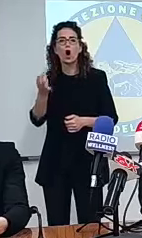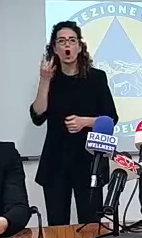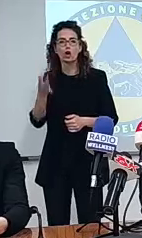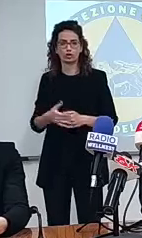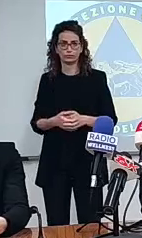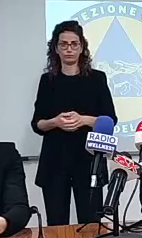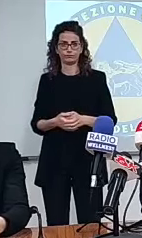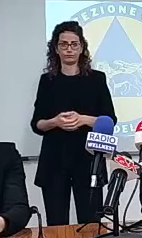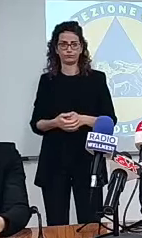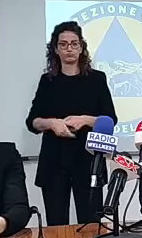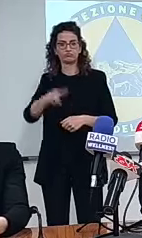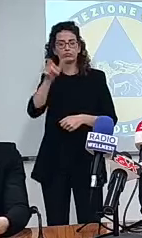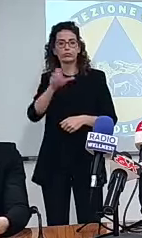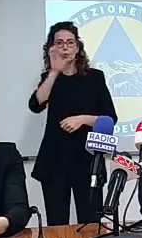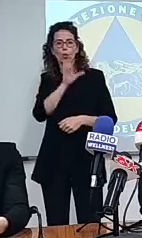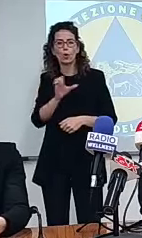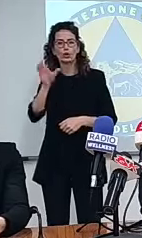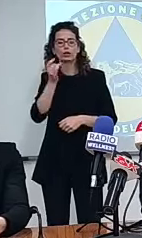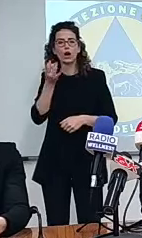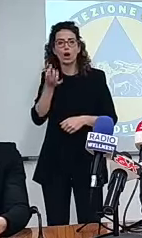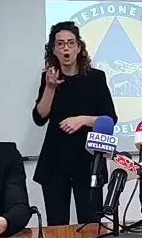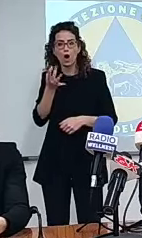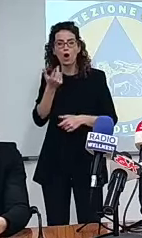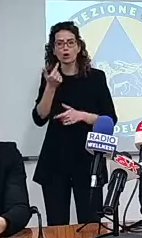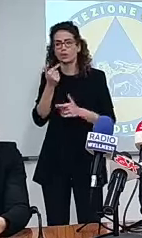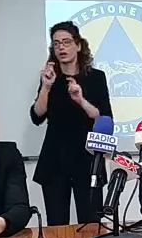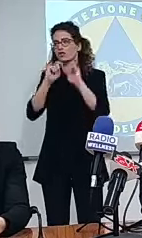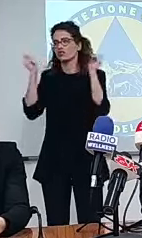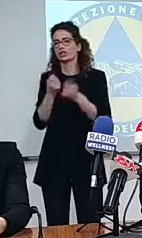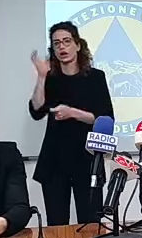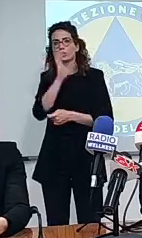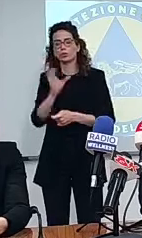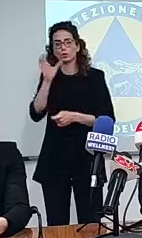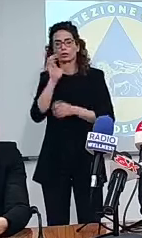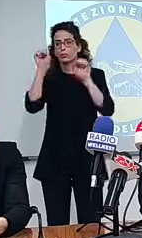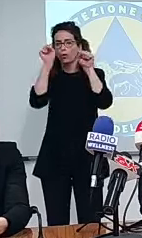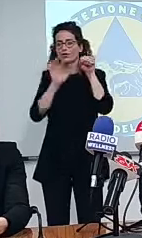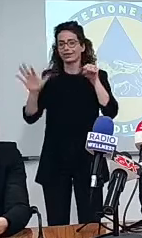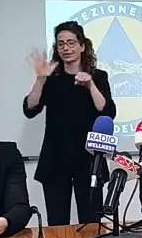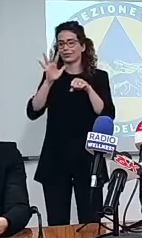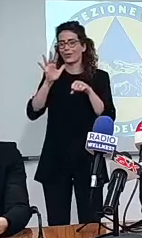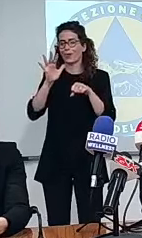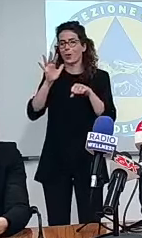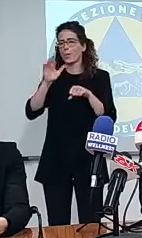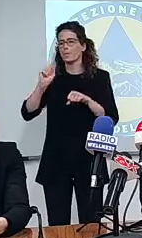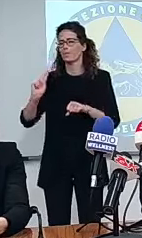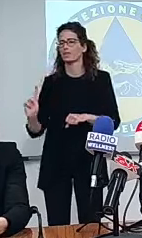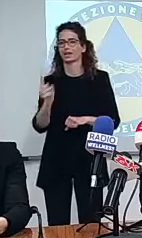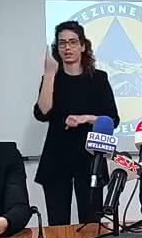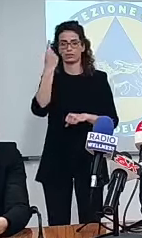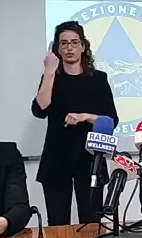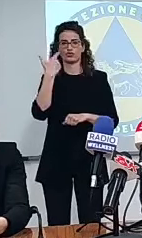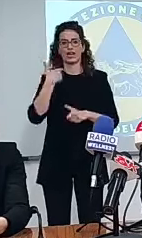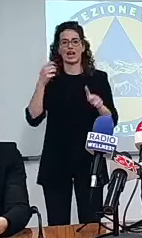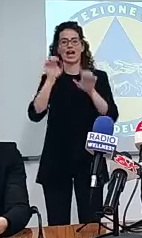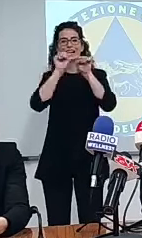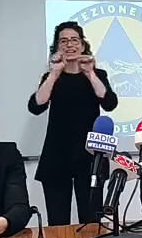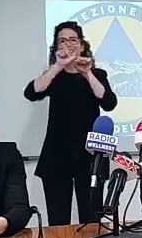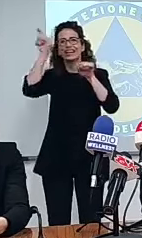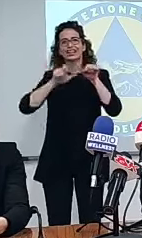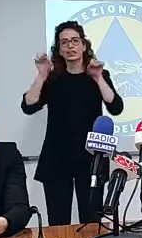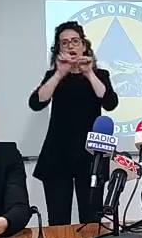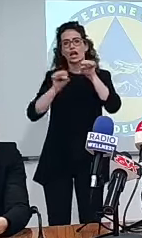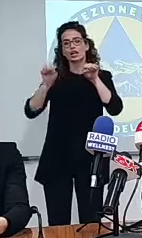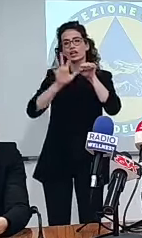e la sacralità del turista e del turismo è unica in Veneto, siamo la regione più grande d'Italia. Cioè se volete andare a parlare